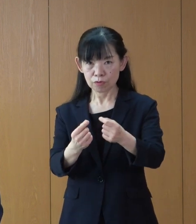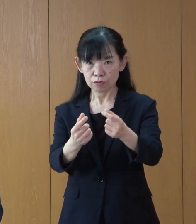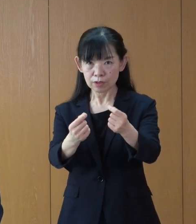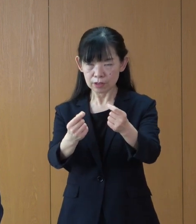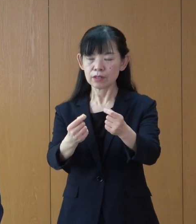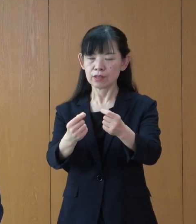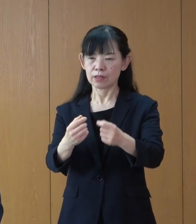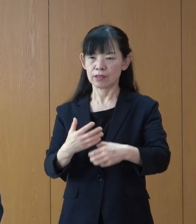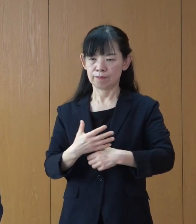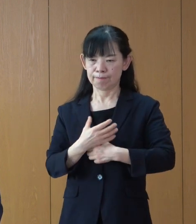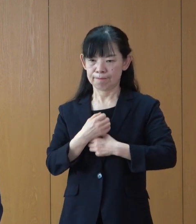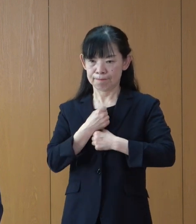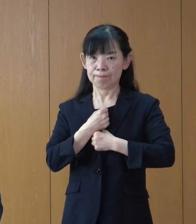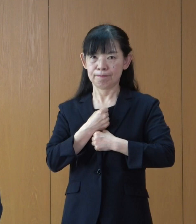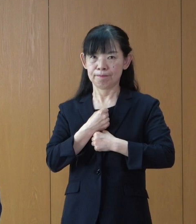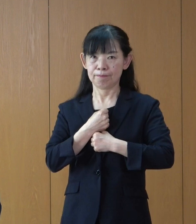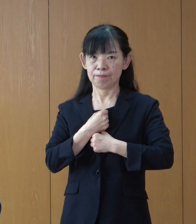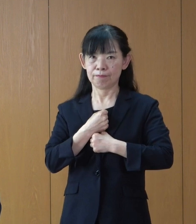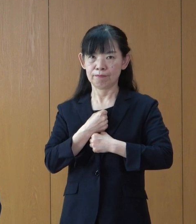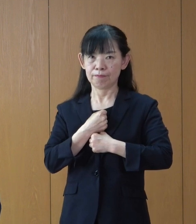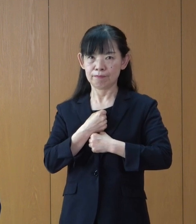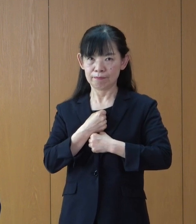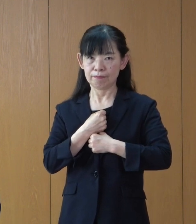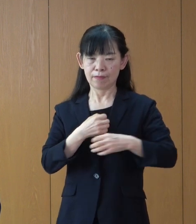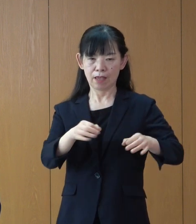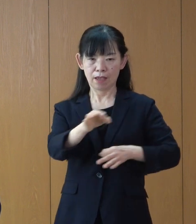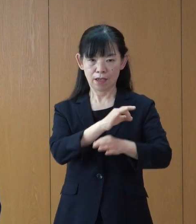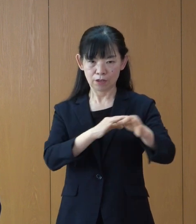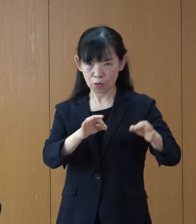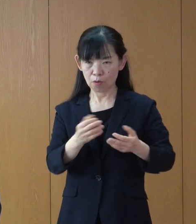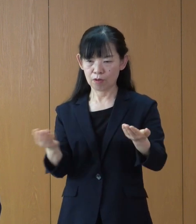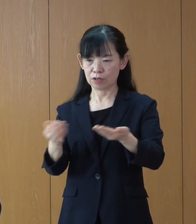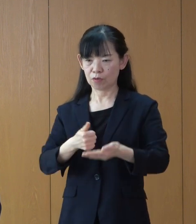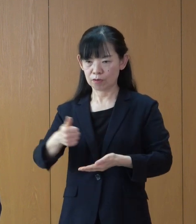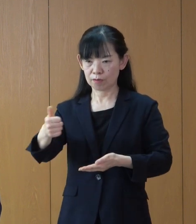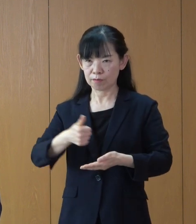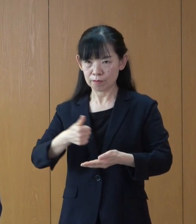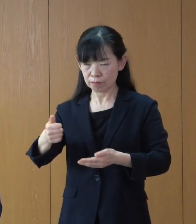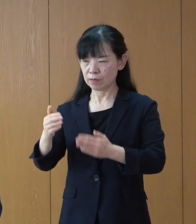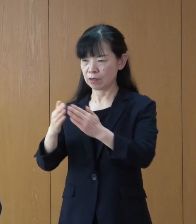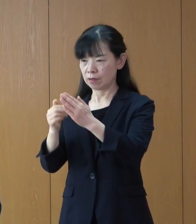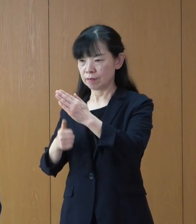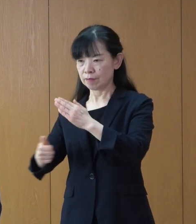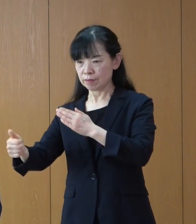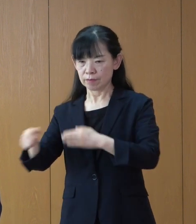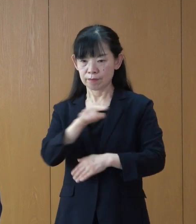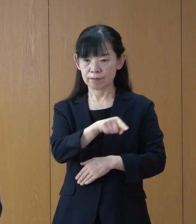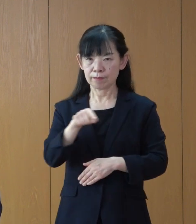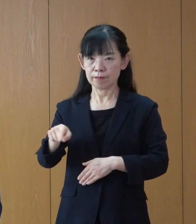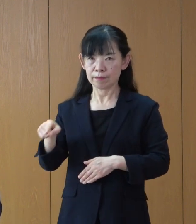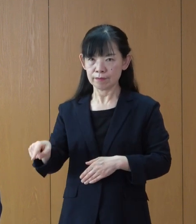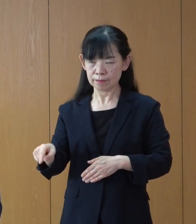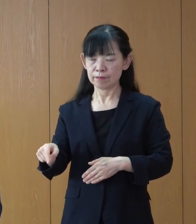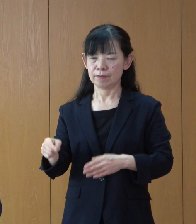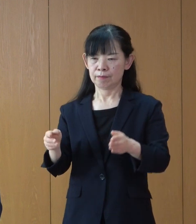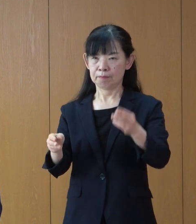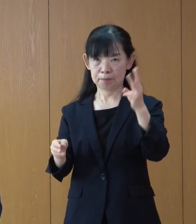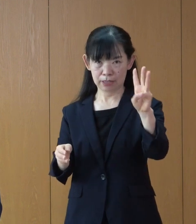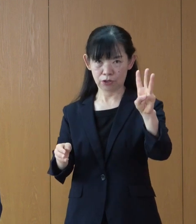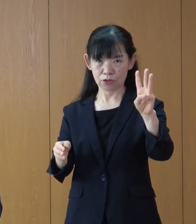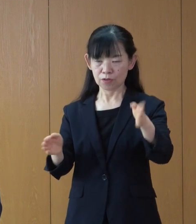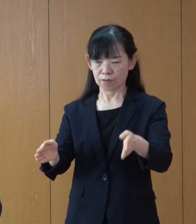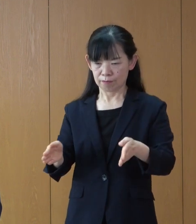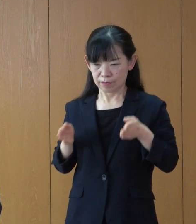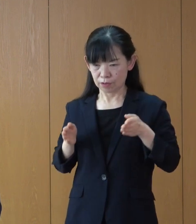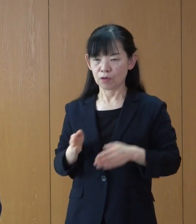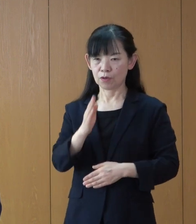ることなく営業・通勤・外出の3つの自粛についてご協力を